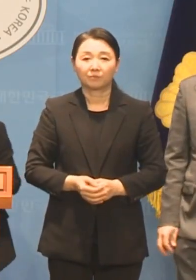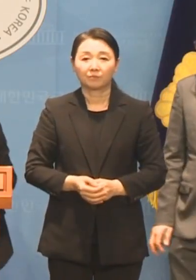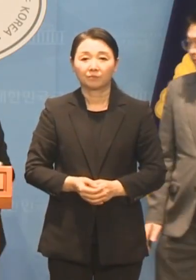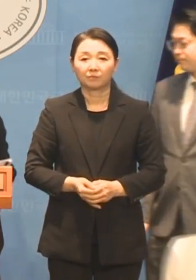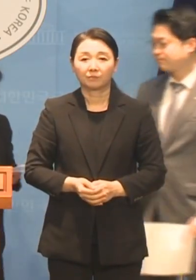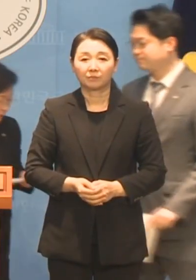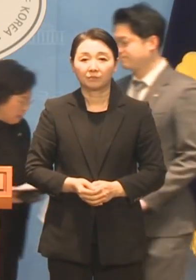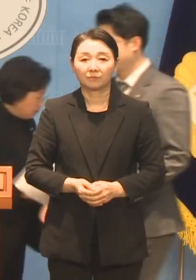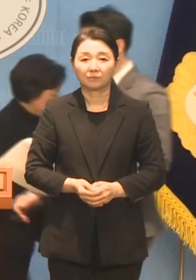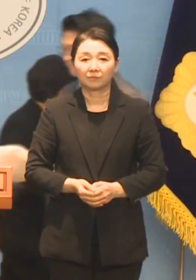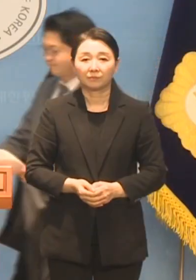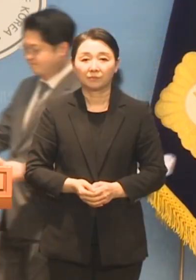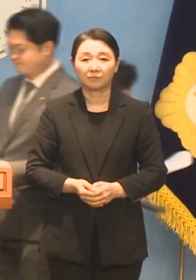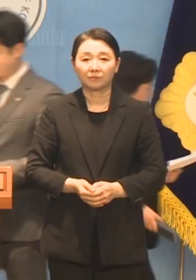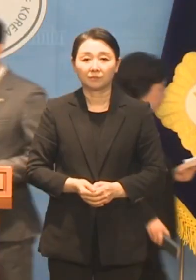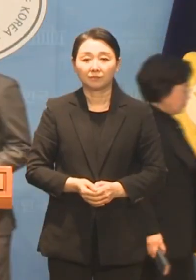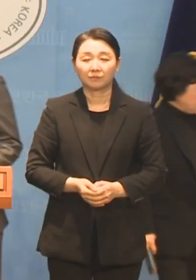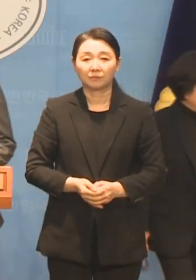발표하시겠습니다.